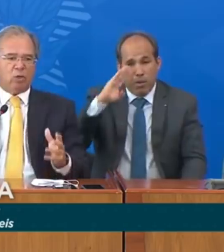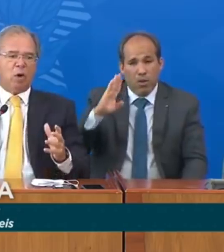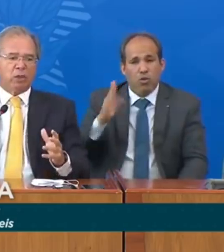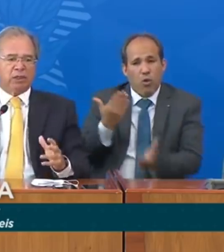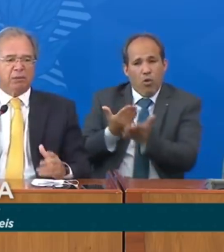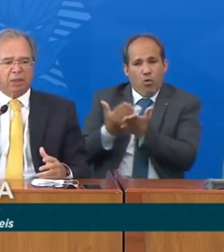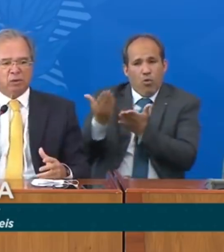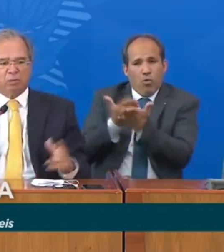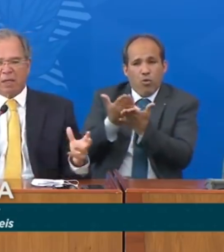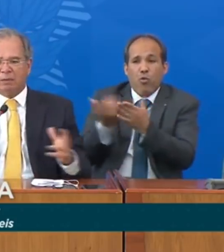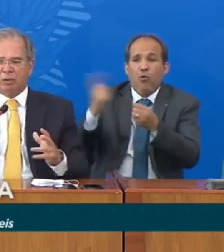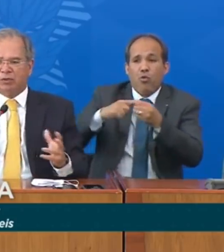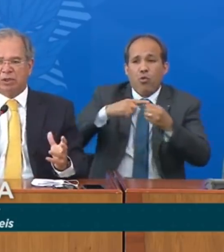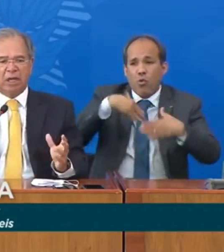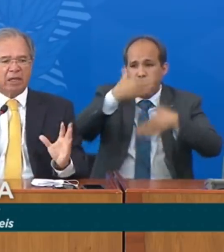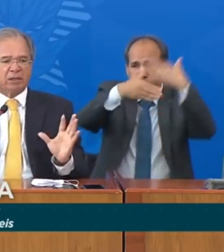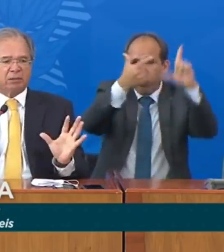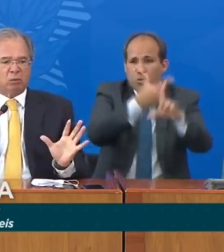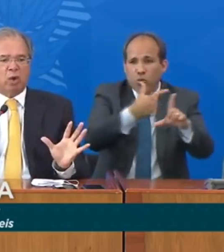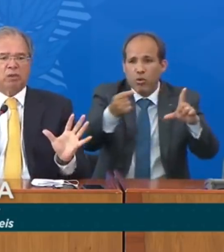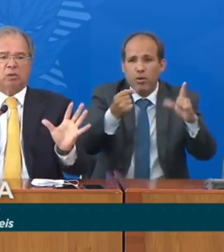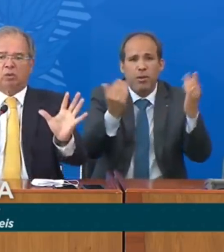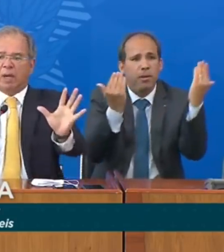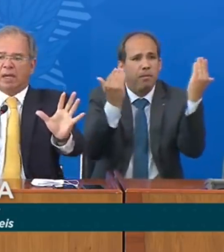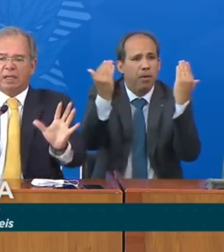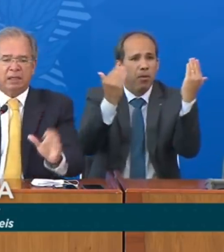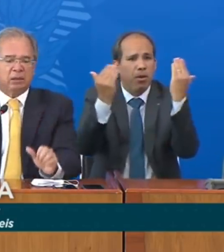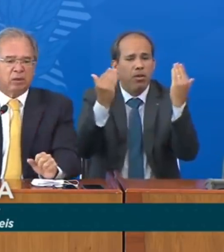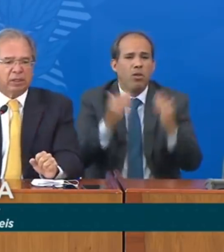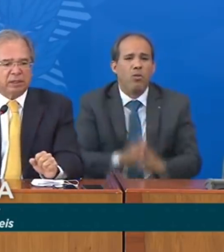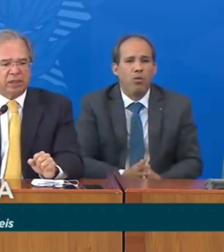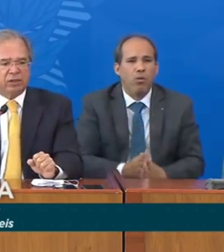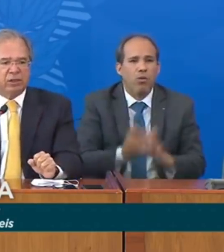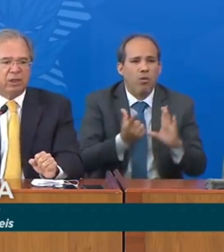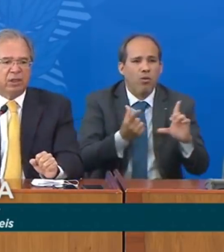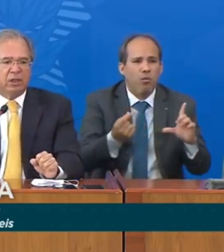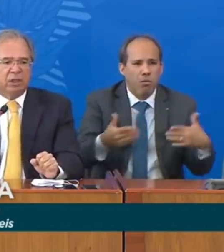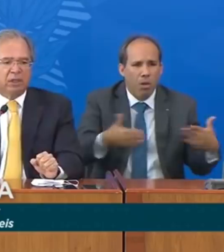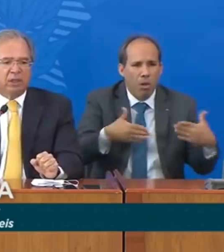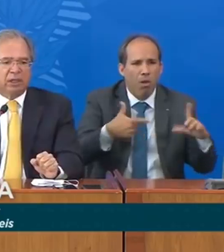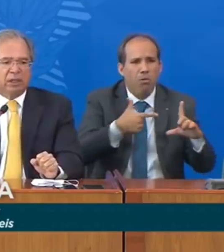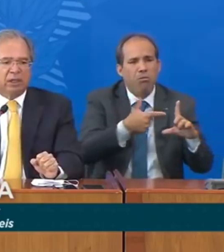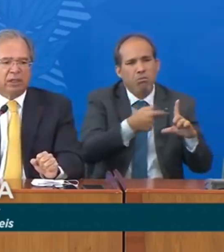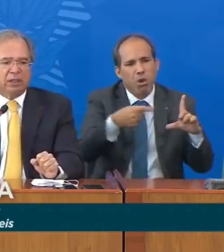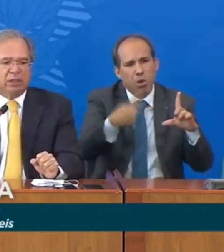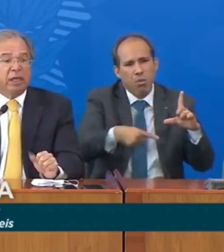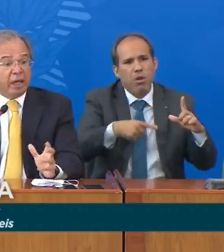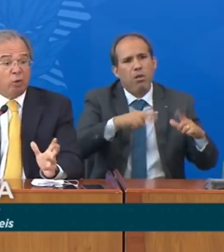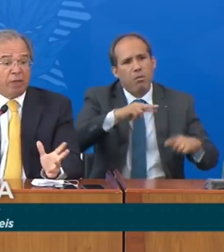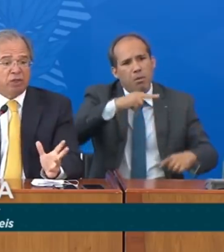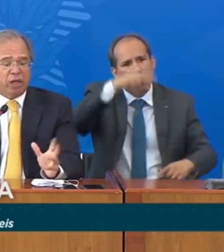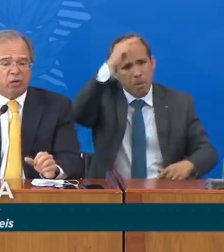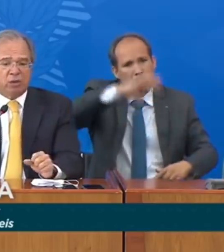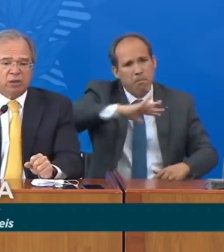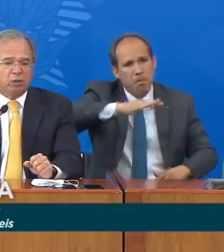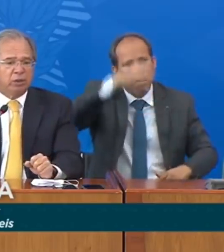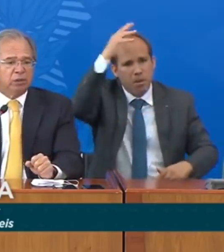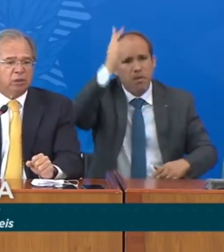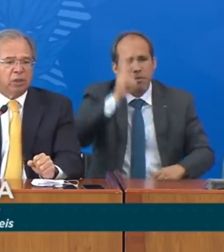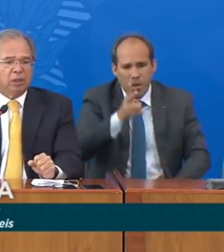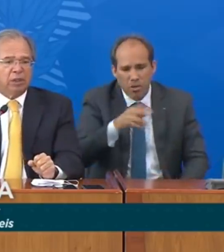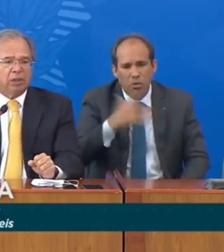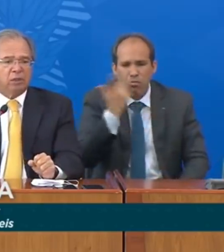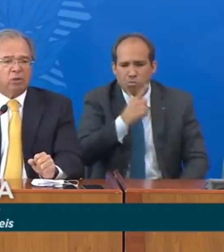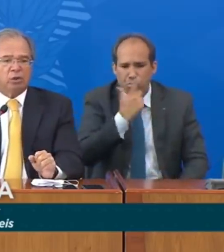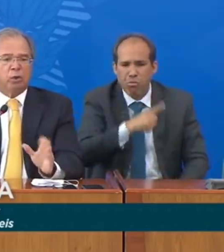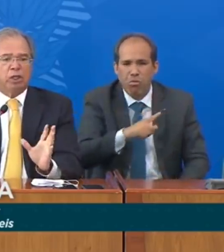a retomar o crescimento, os parâmetros fiscais mostram uma arrecadação crescente, e realmente tem acontecido